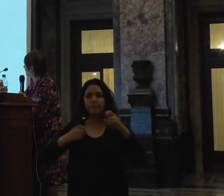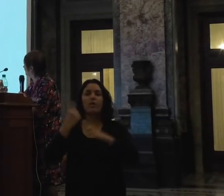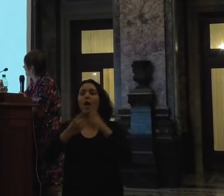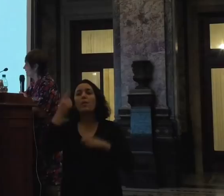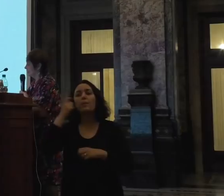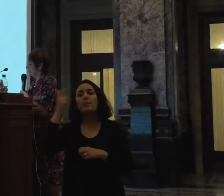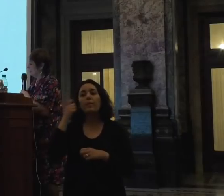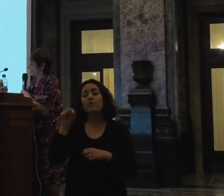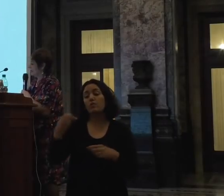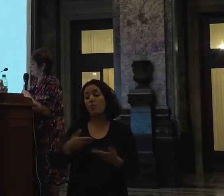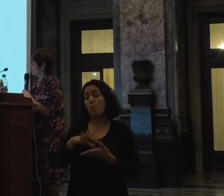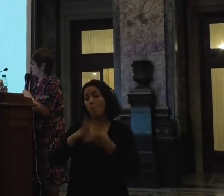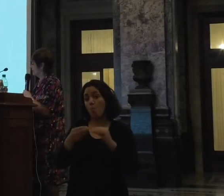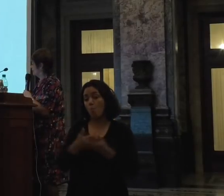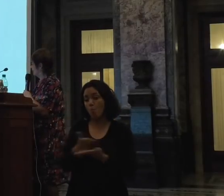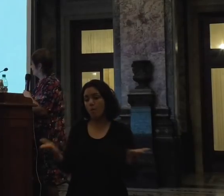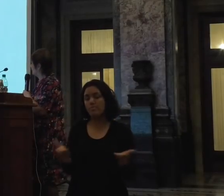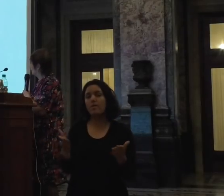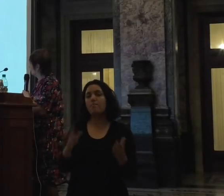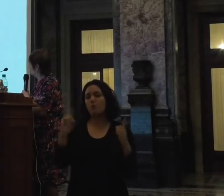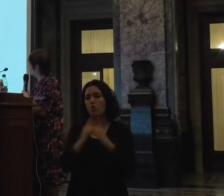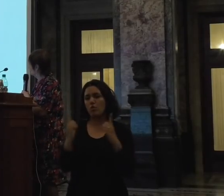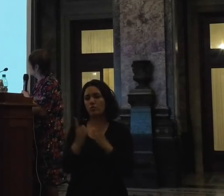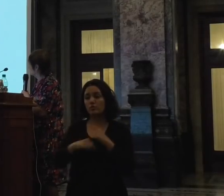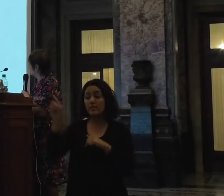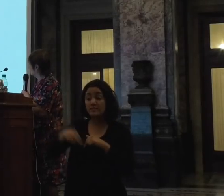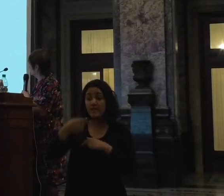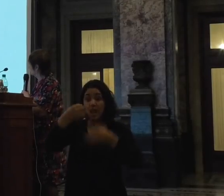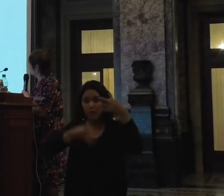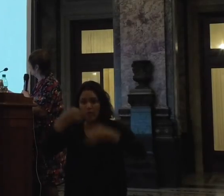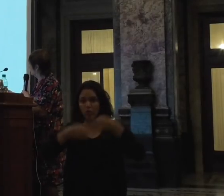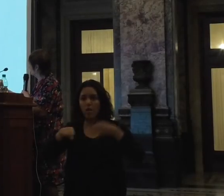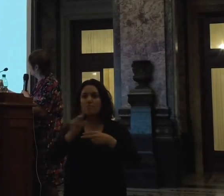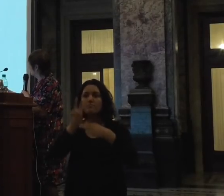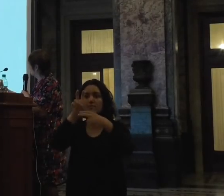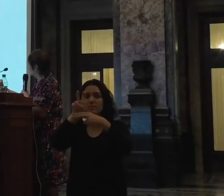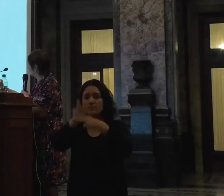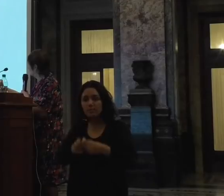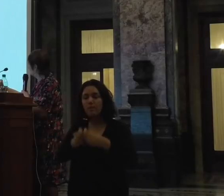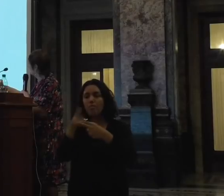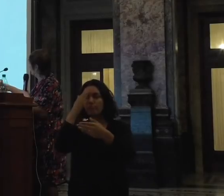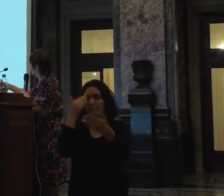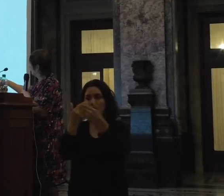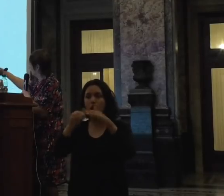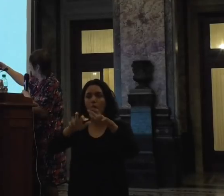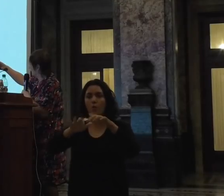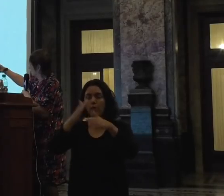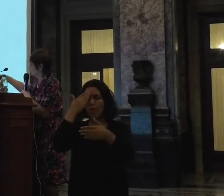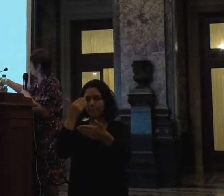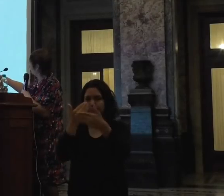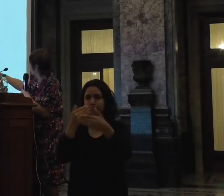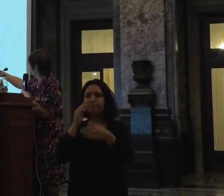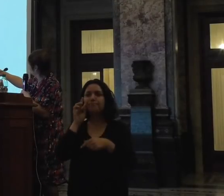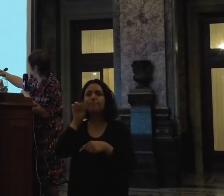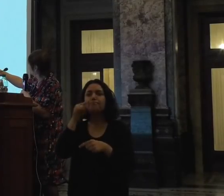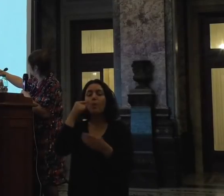muy, muy breve. Si ustedes vienen al laboratorio, estarían sentados enfrente de una computadora donde verían un